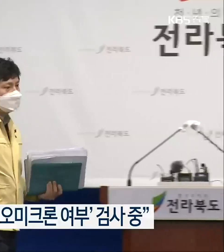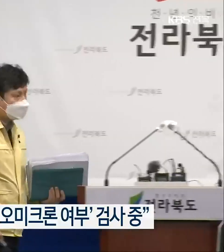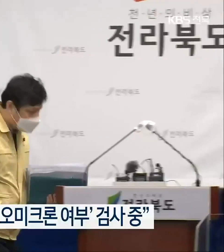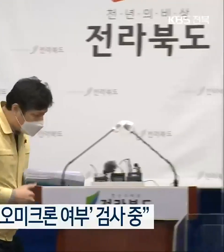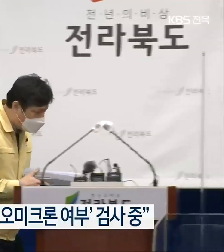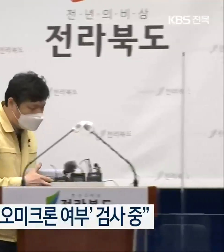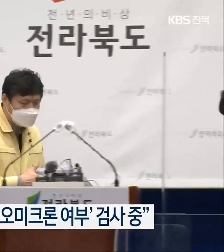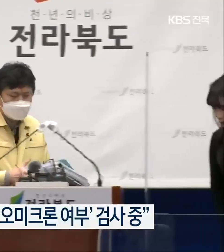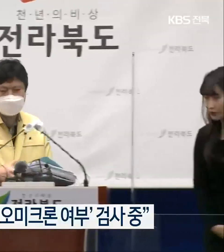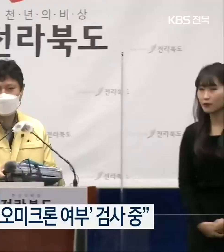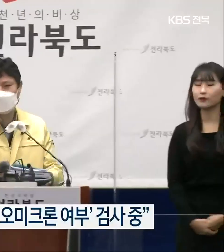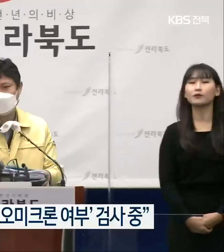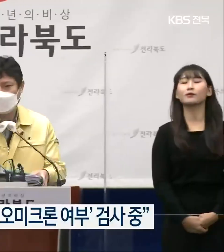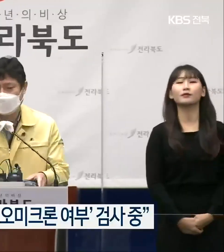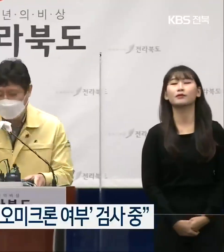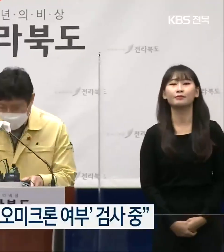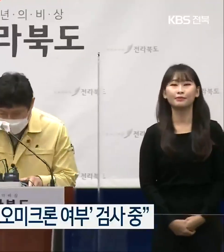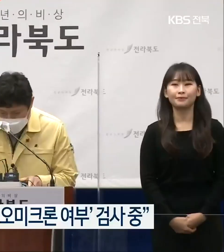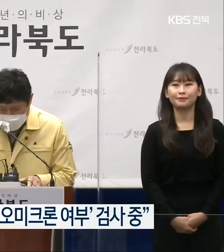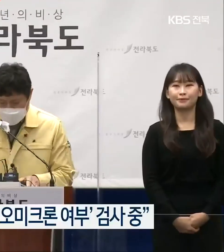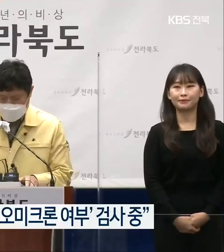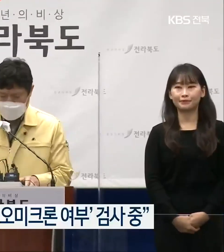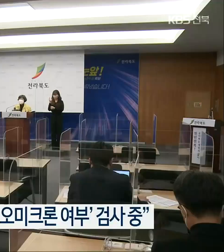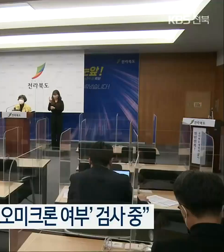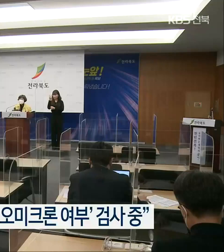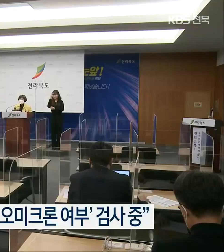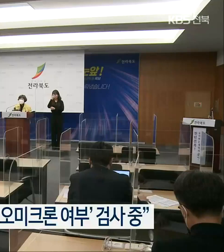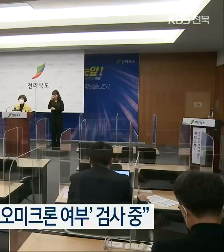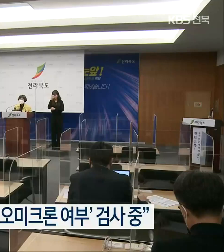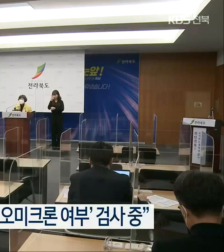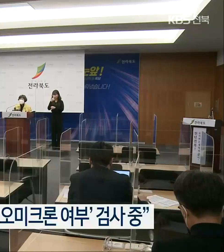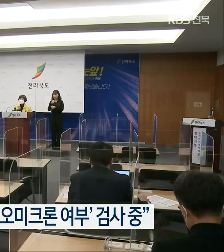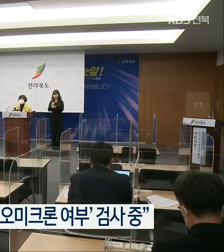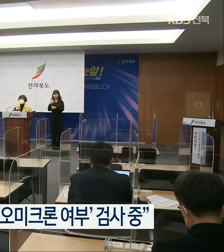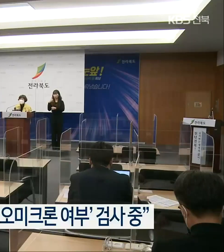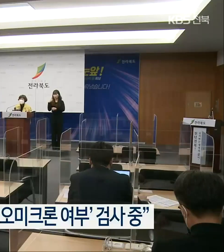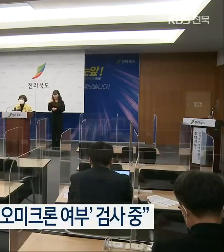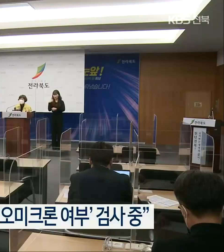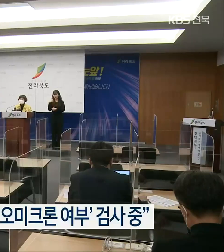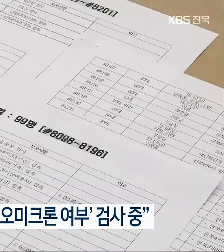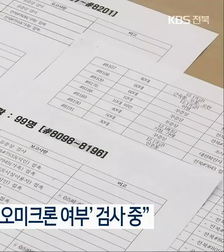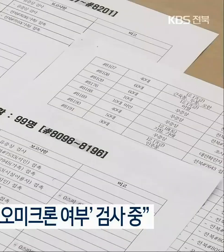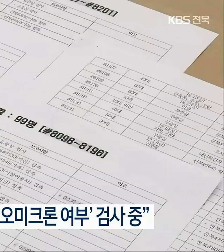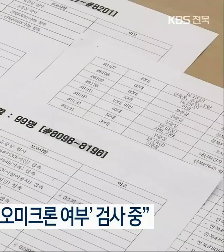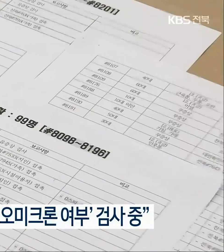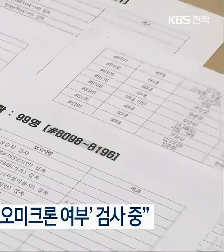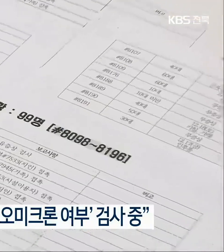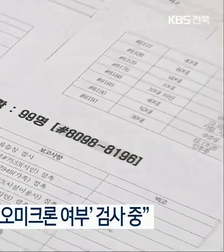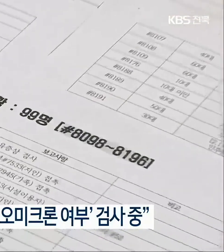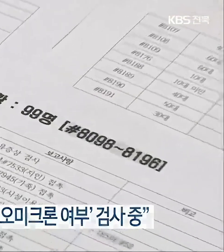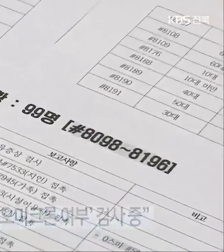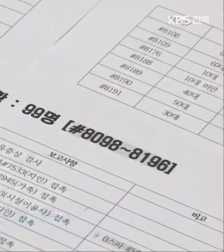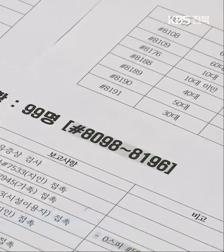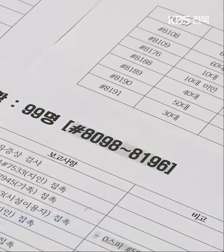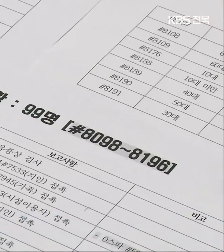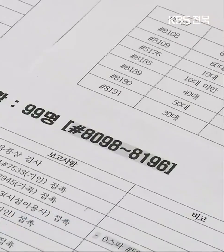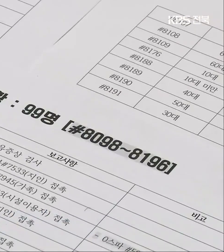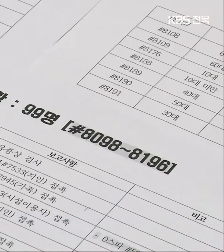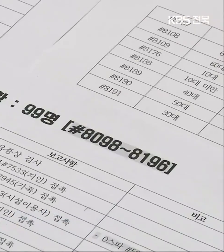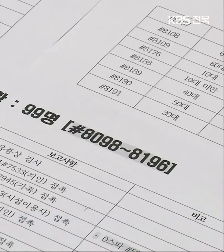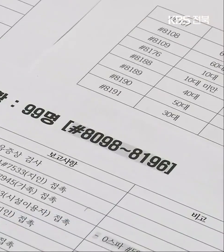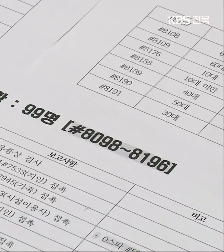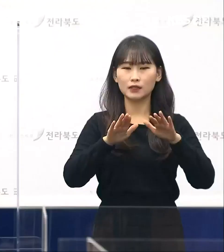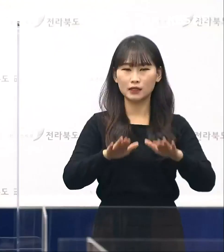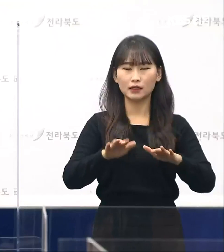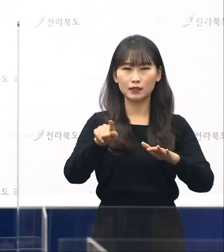나타났습니다. 방역당국은 오미크론 변이 감염 가능성이 큰 것으로 보고 질병관리청에 추가 검사를